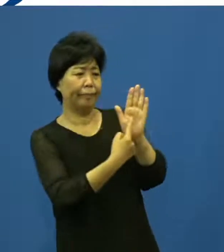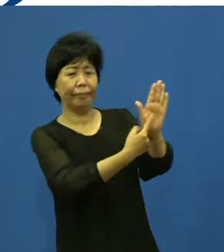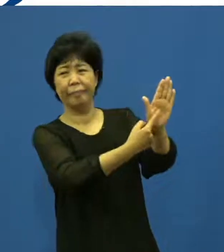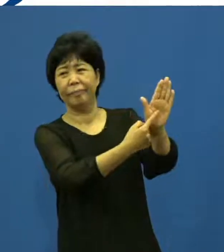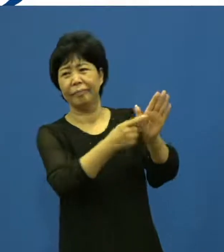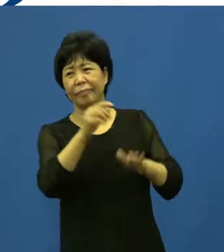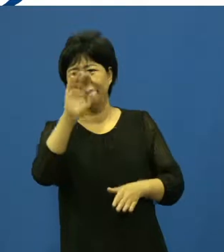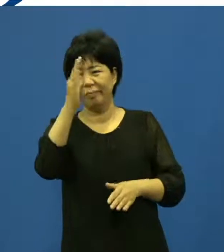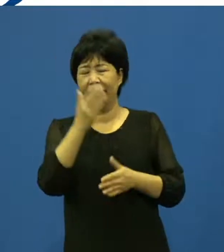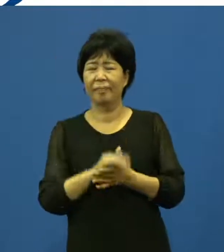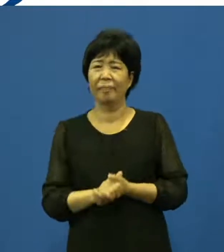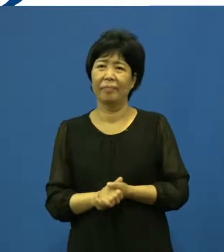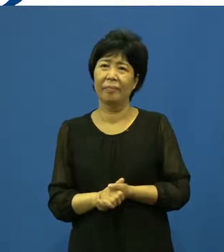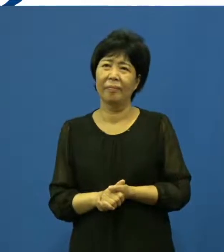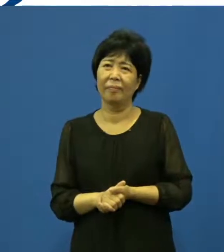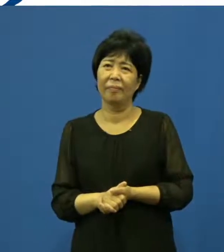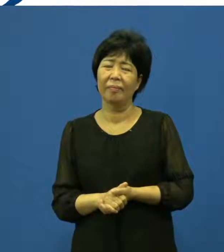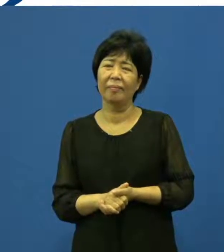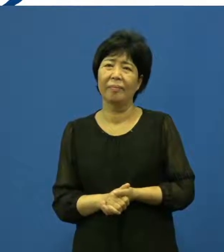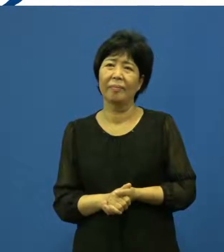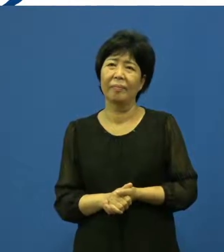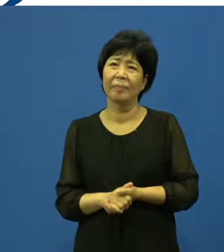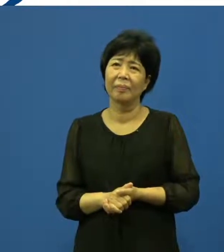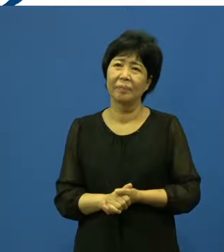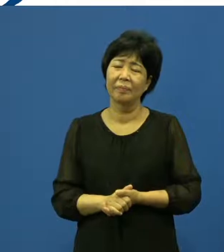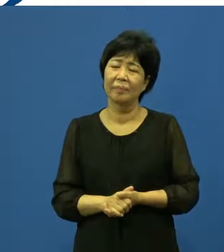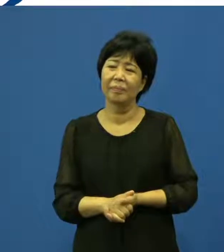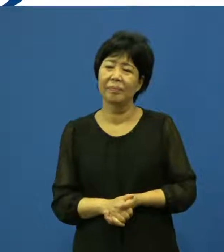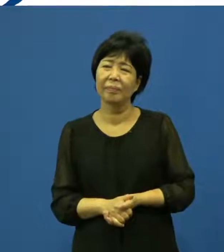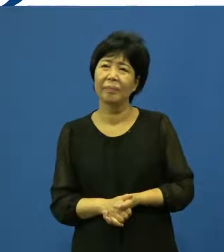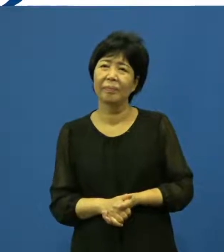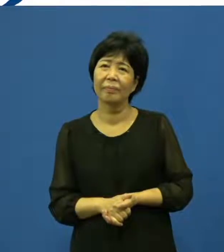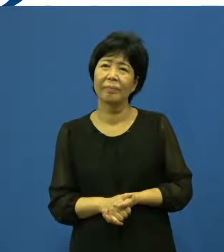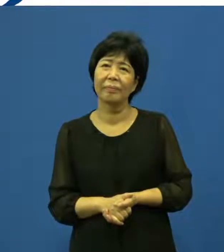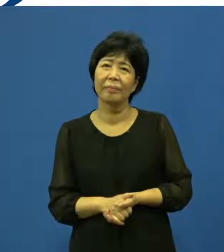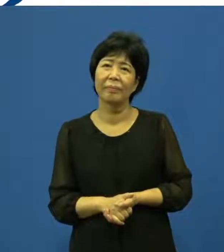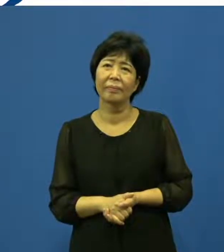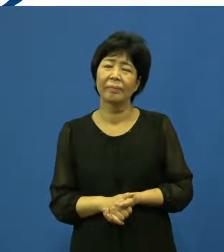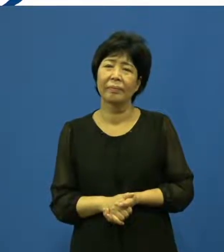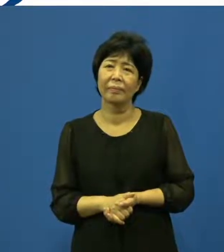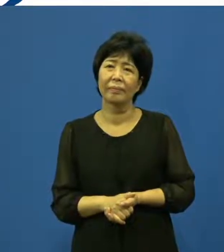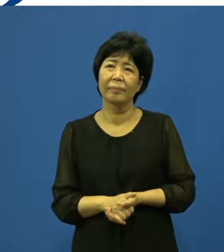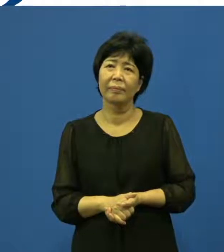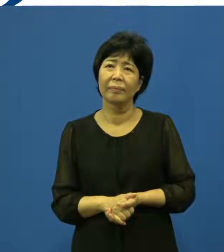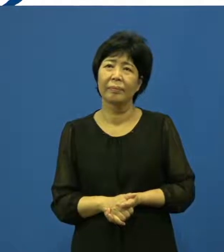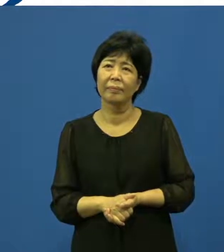사네. 너 바보 아니야? 예, 그렇게 살아야 돼.